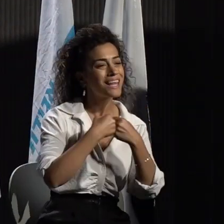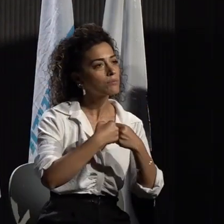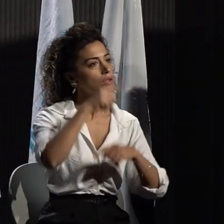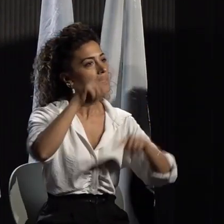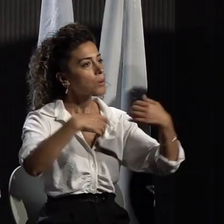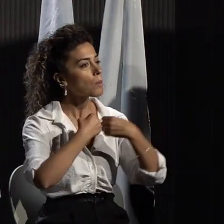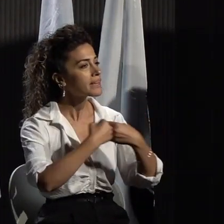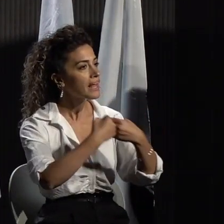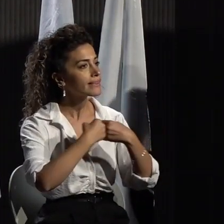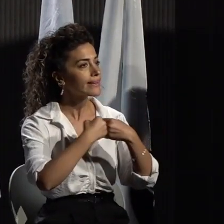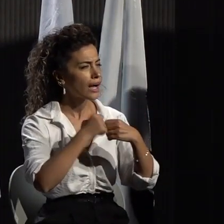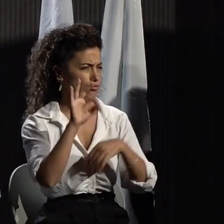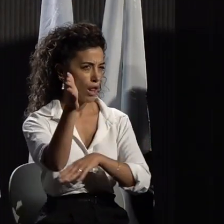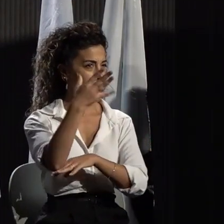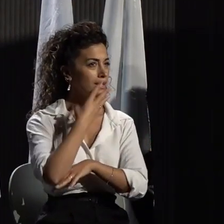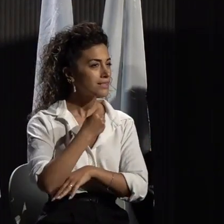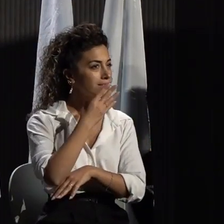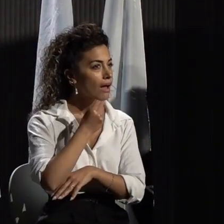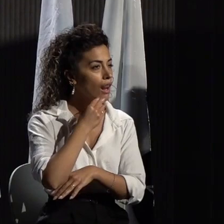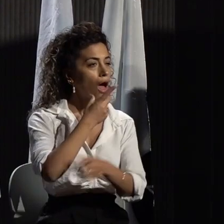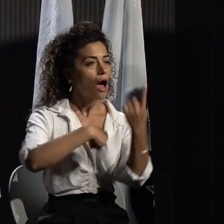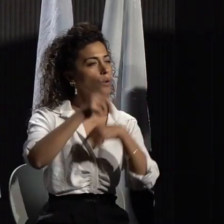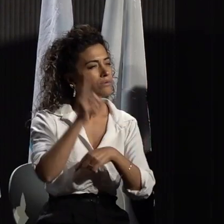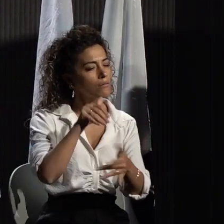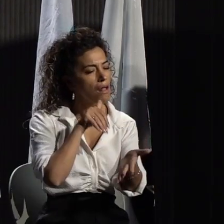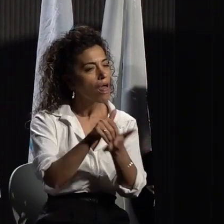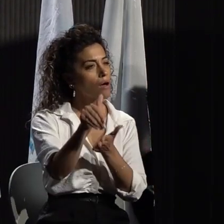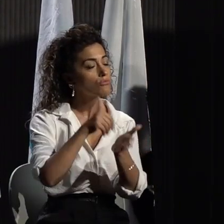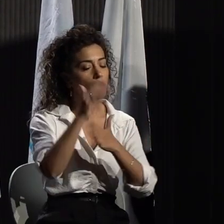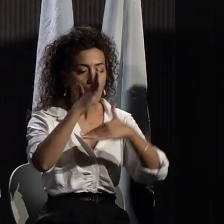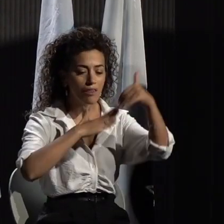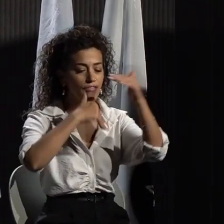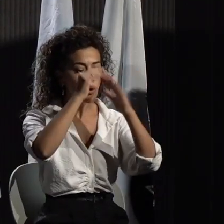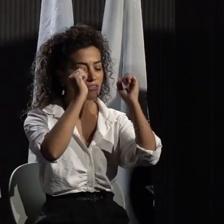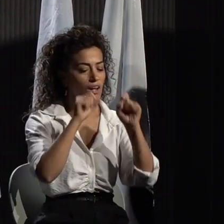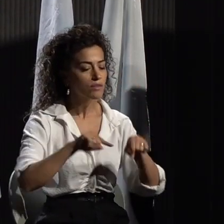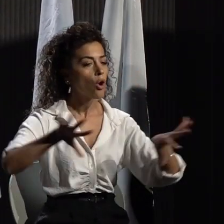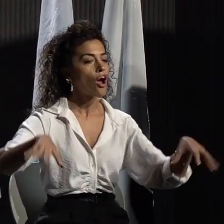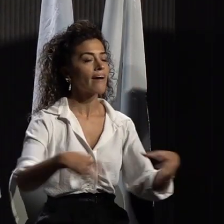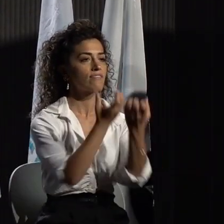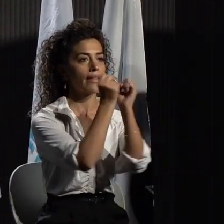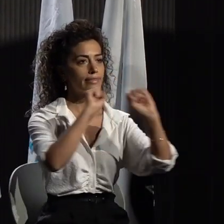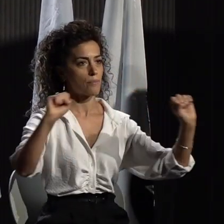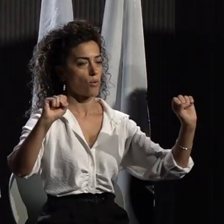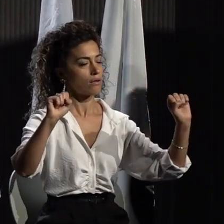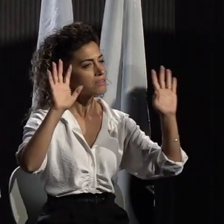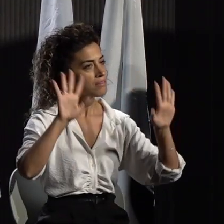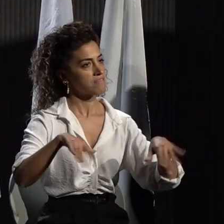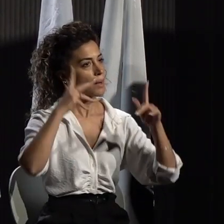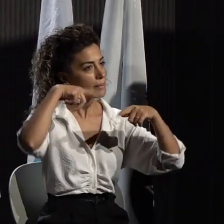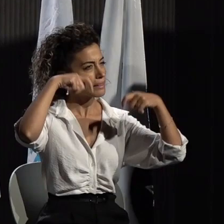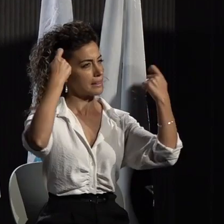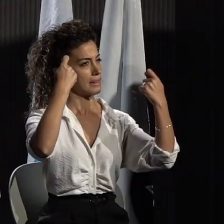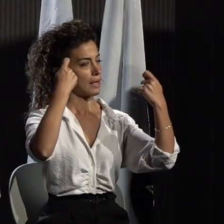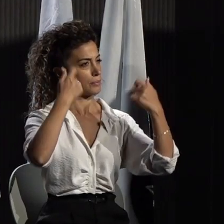הרובצים לפתחה של מדינת ישראל עלינו להמשיך לבנות ולבסס כאן חברה דמוקרטית ותרבות עשירה